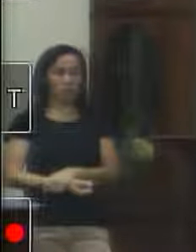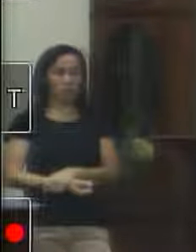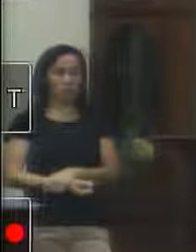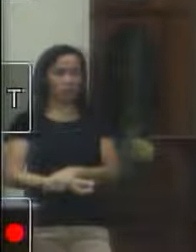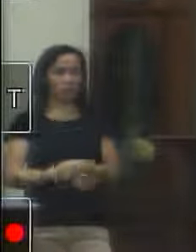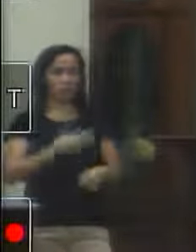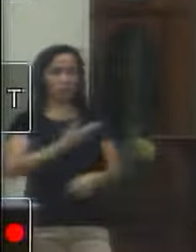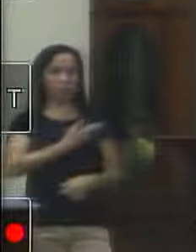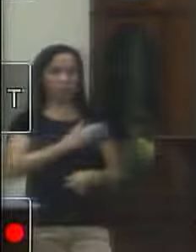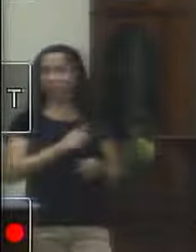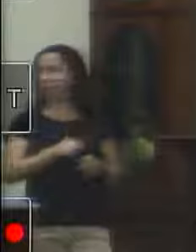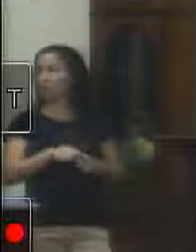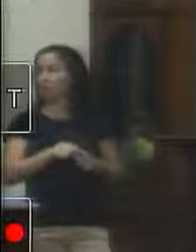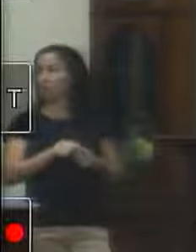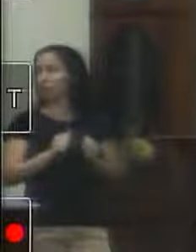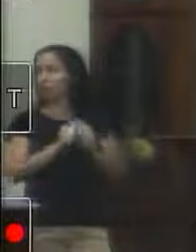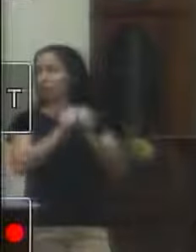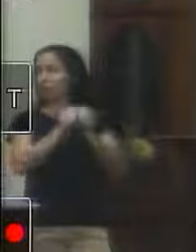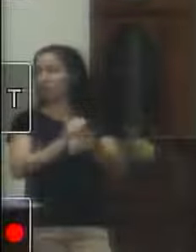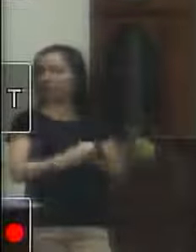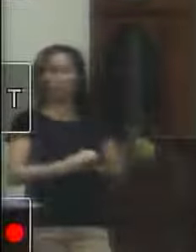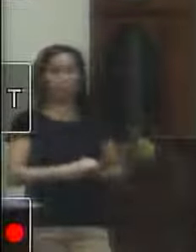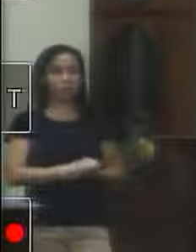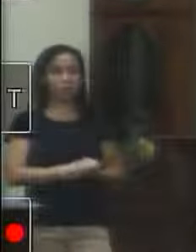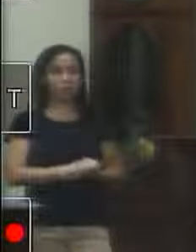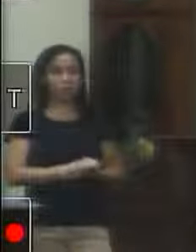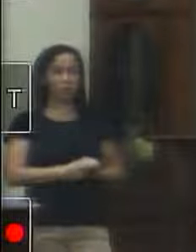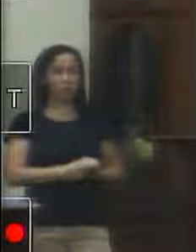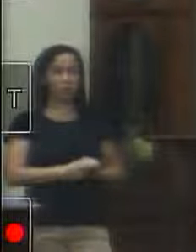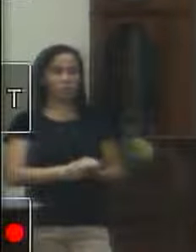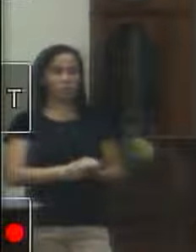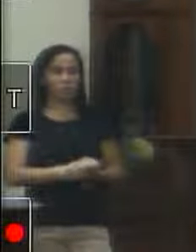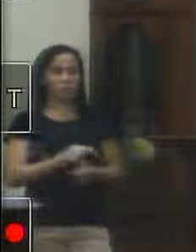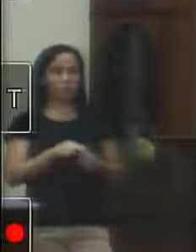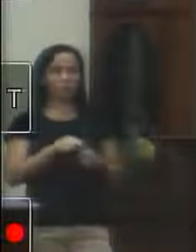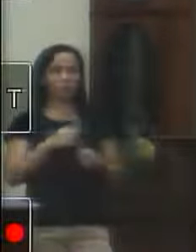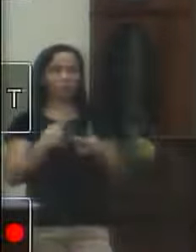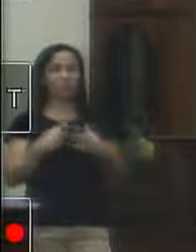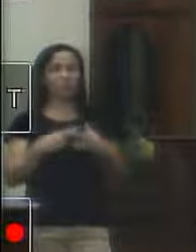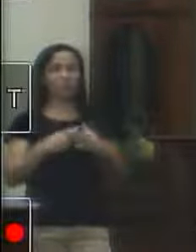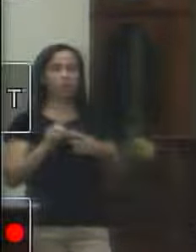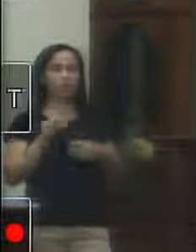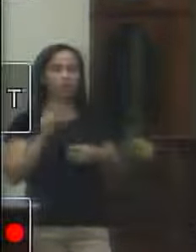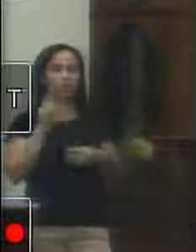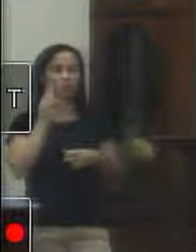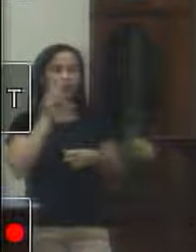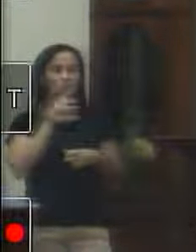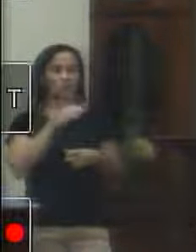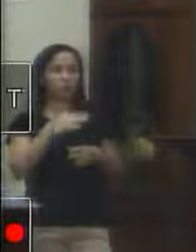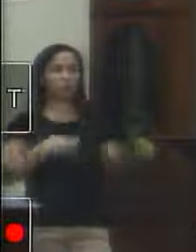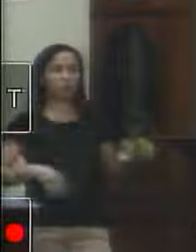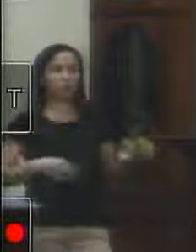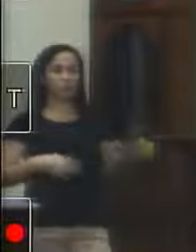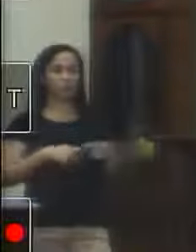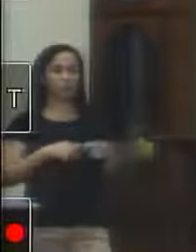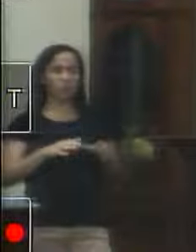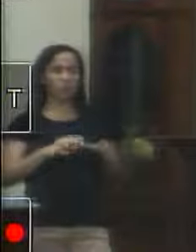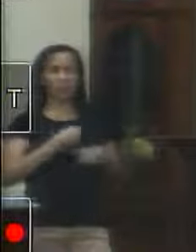também são meus amigos, estavam junto comigo, também não viram. Por que esses fiscais só viram lá em conservatório para